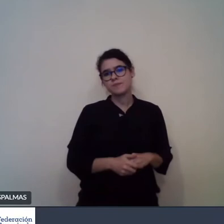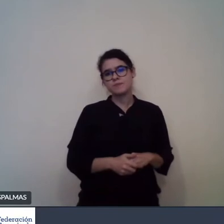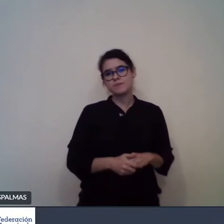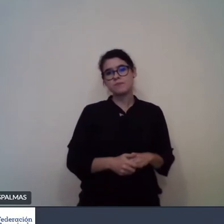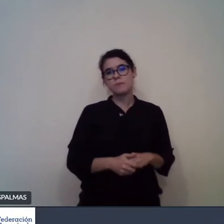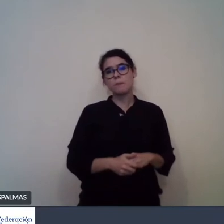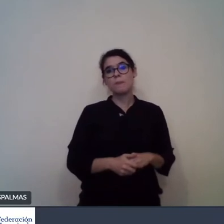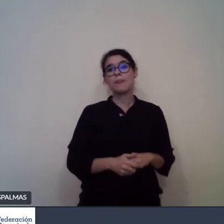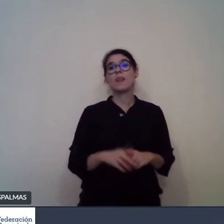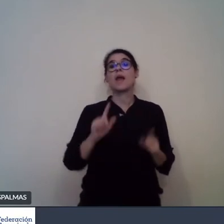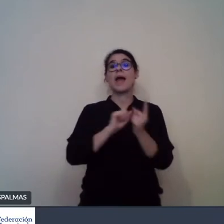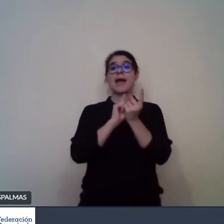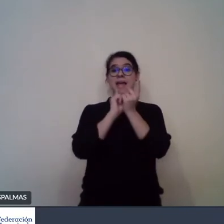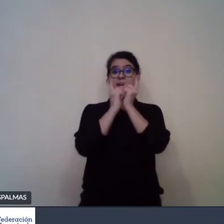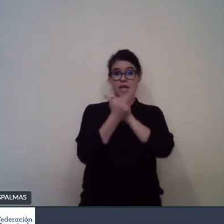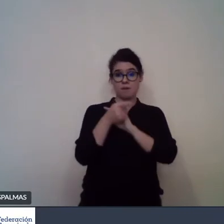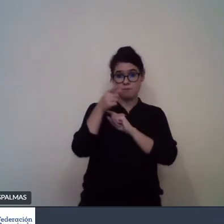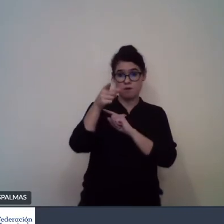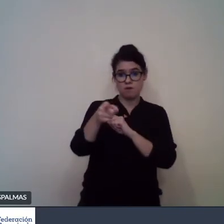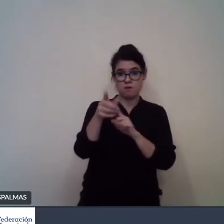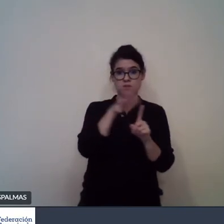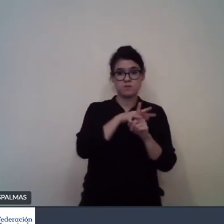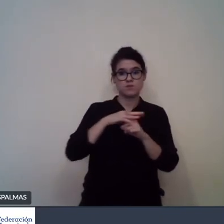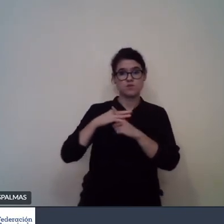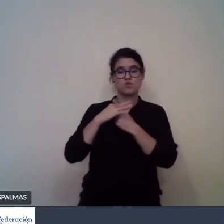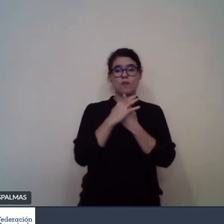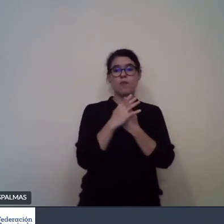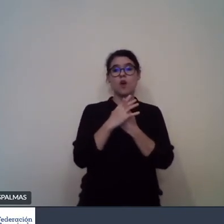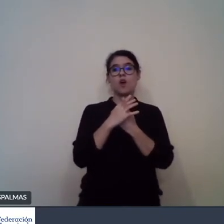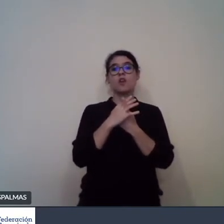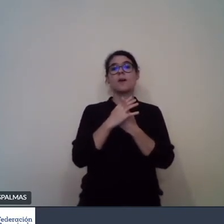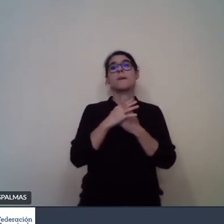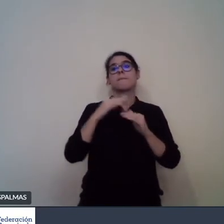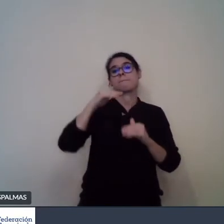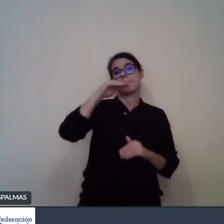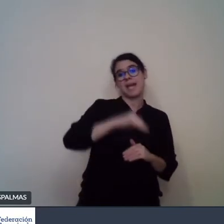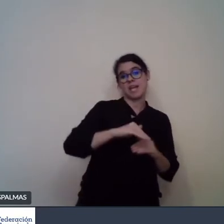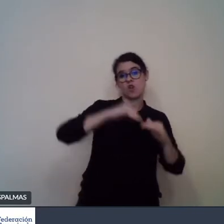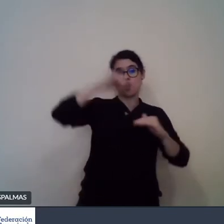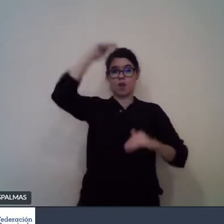Tenemos cambio en esta situación, pequeño-grande, grande-pequeño.